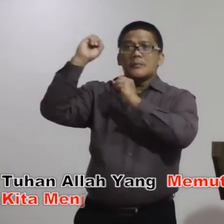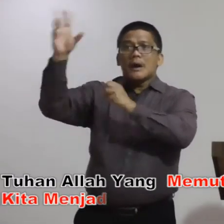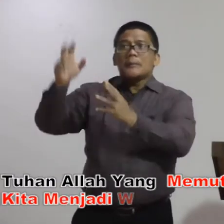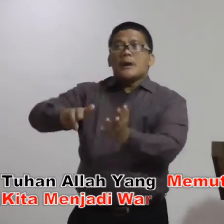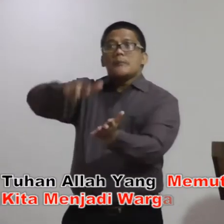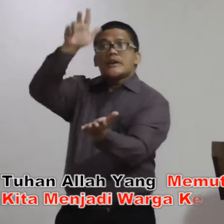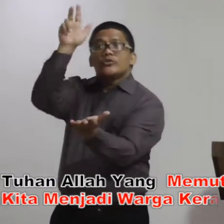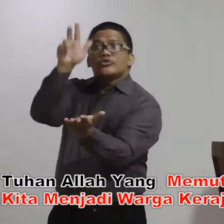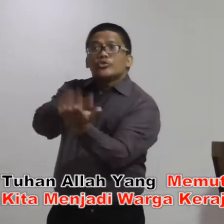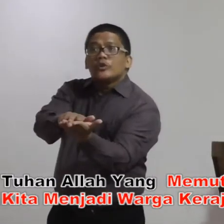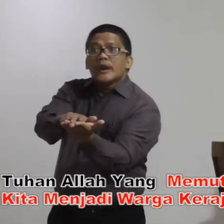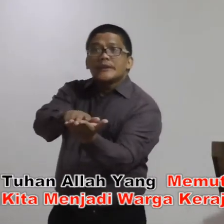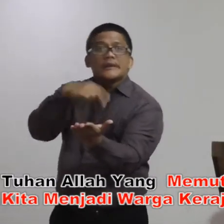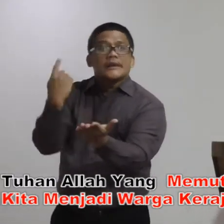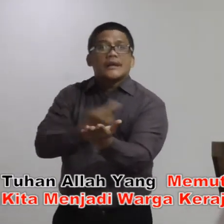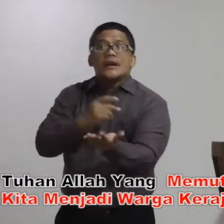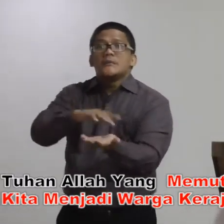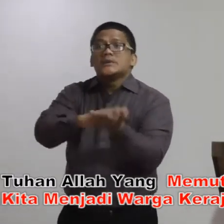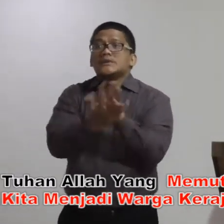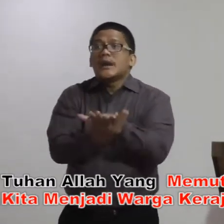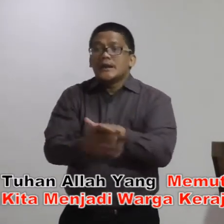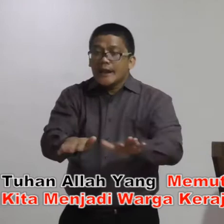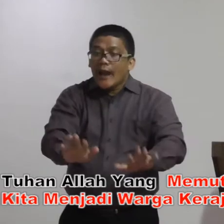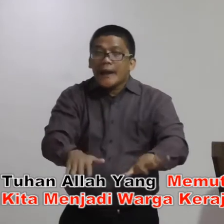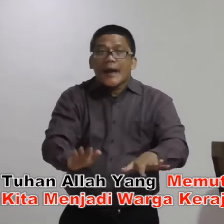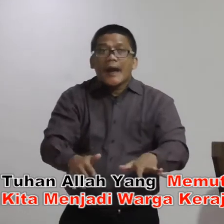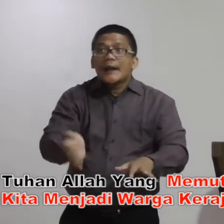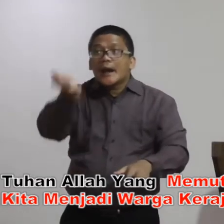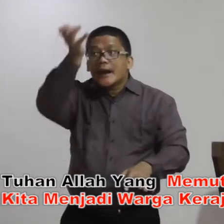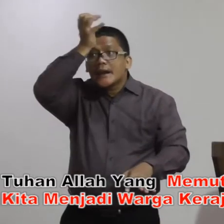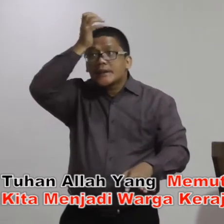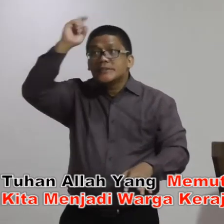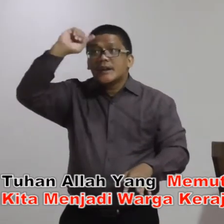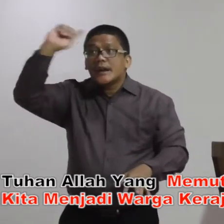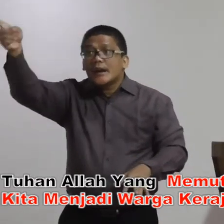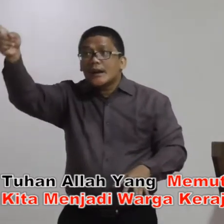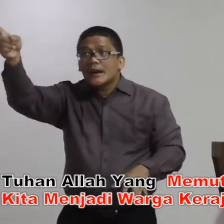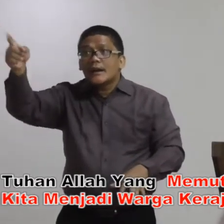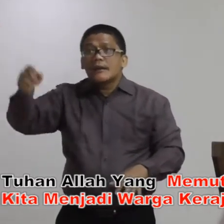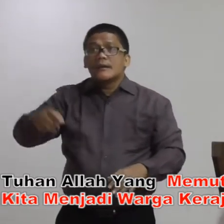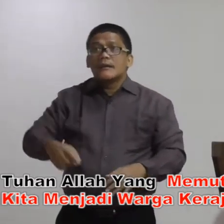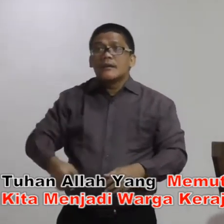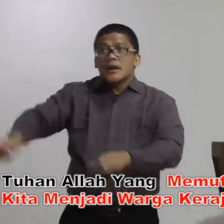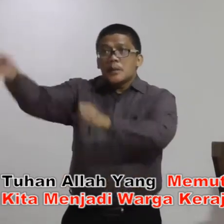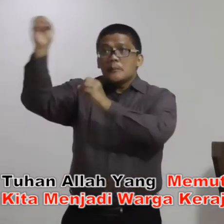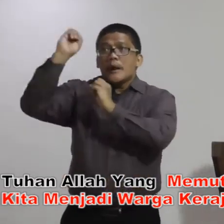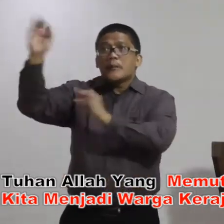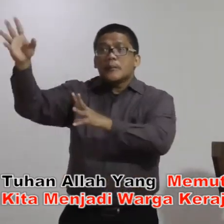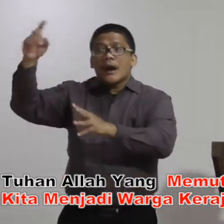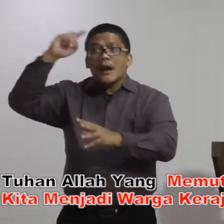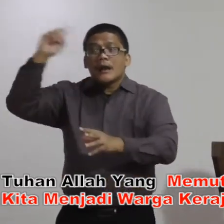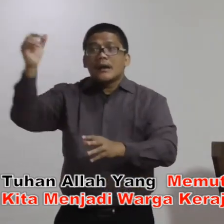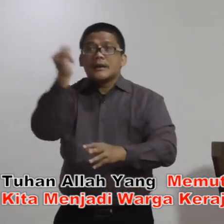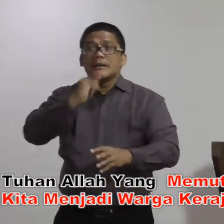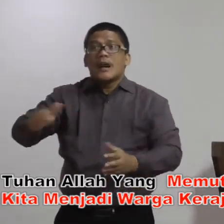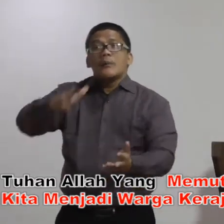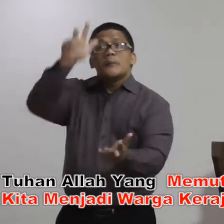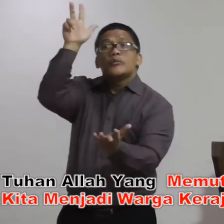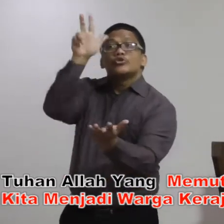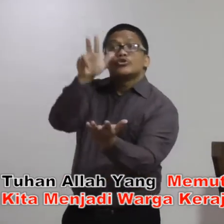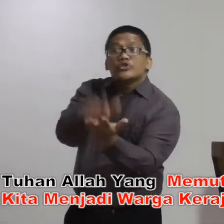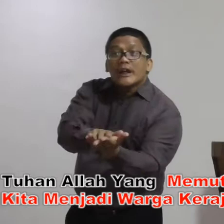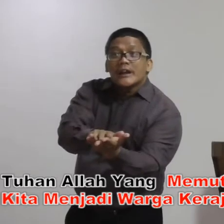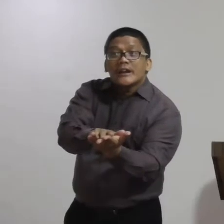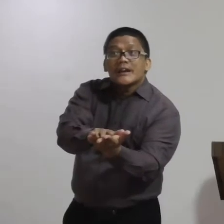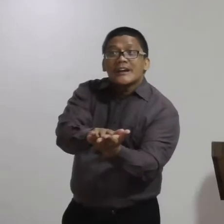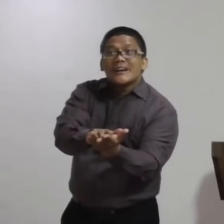kita menjadi anak-anak kerajaan Allah. Jadi Allah sendiri, Bapak sendiri yang menentukan kita. Di dalam Efesus pasal